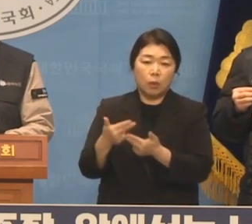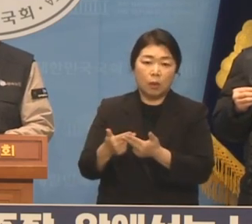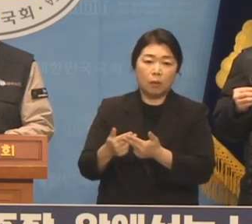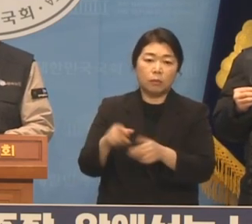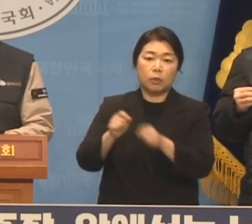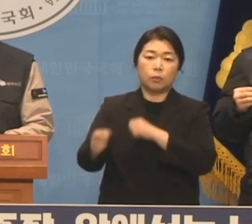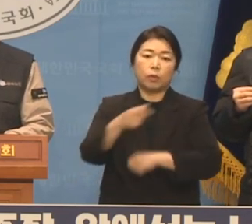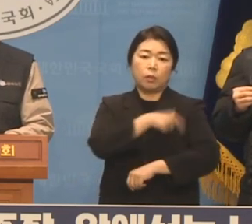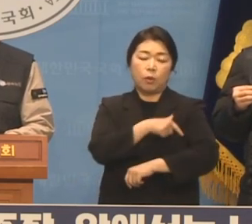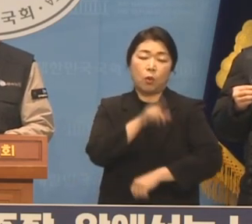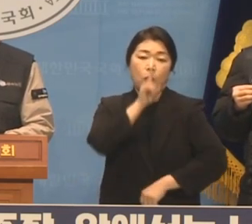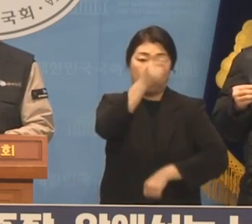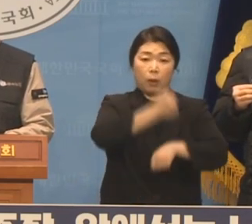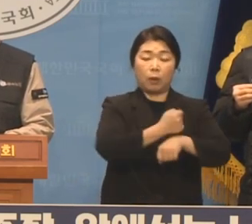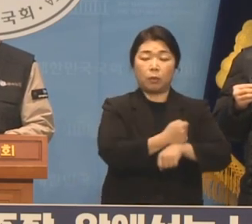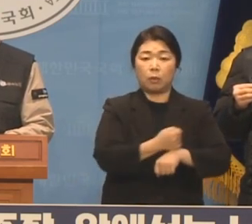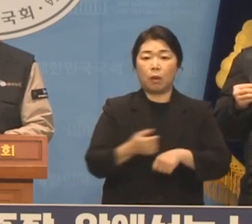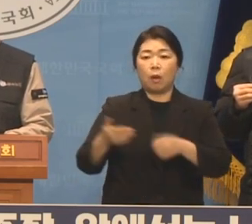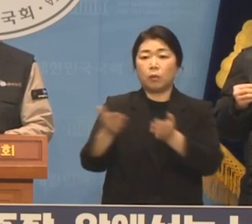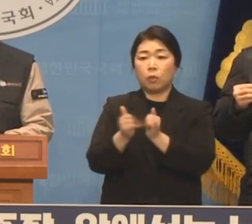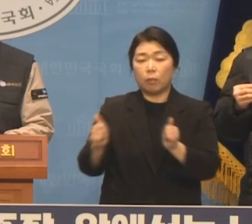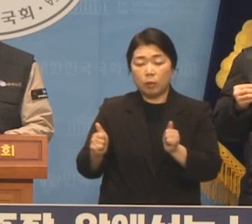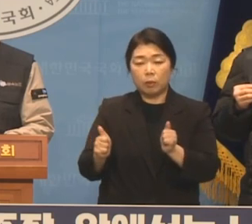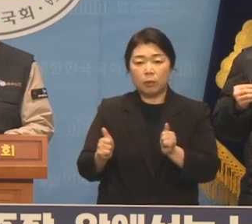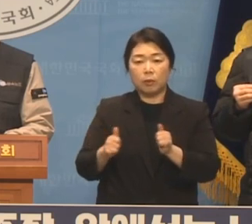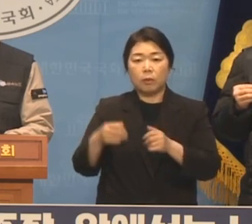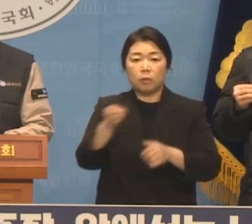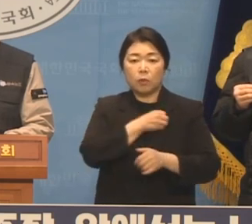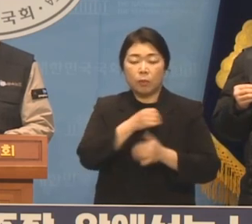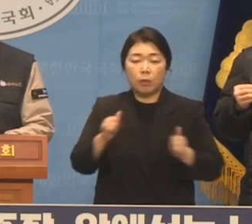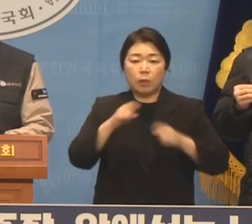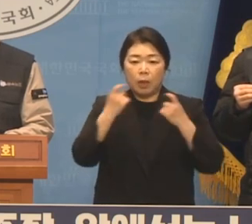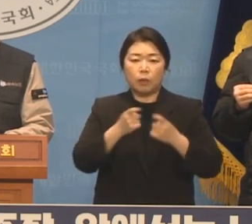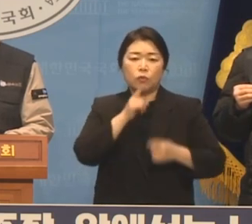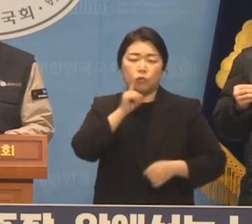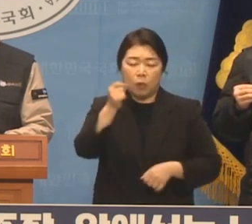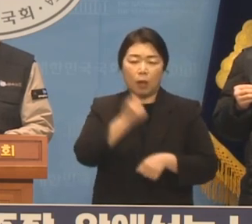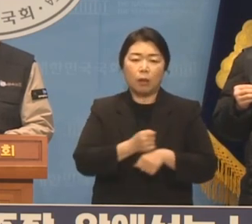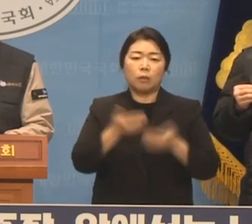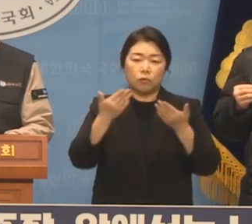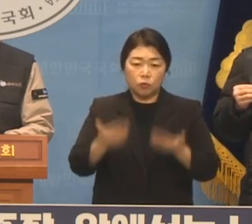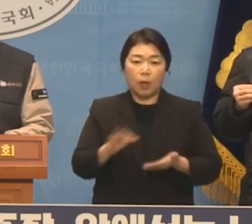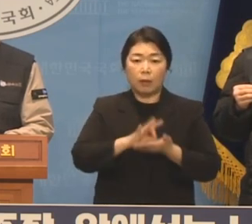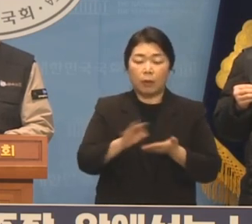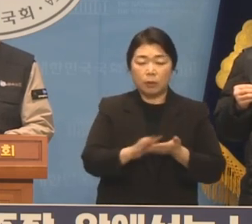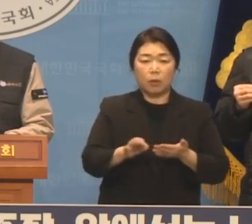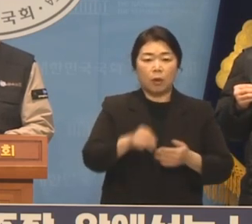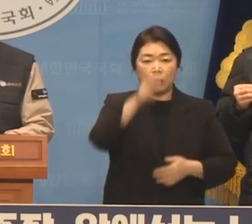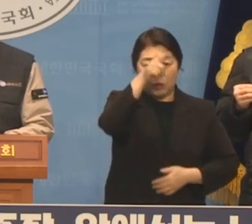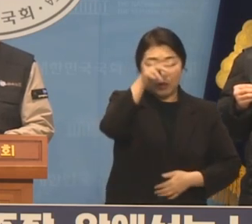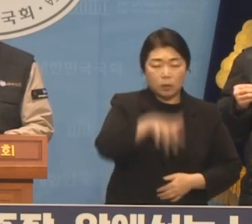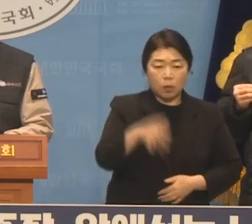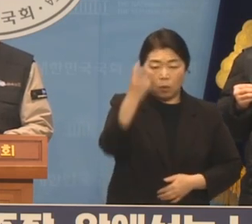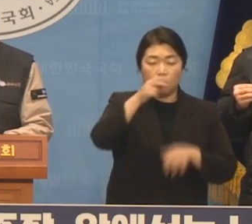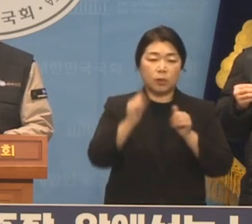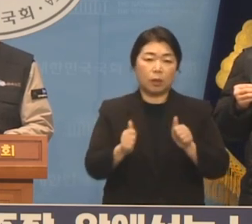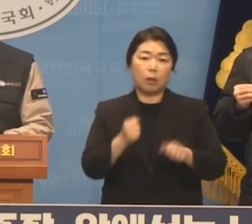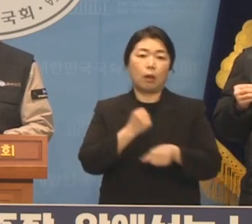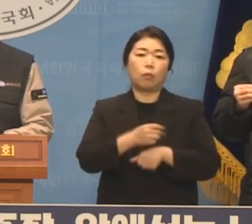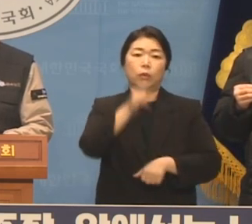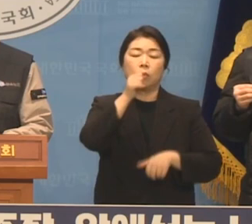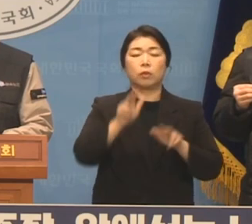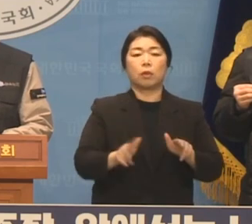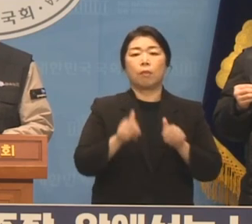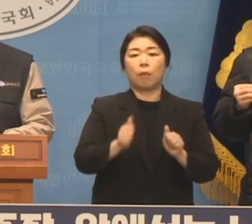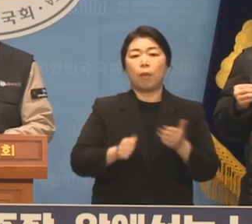임원을 고소하여 조합원들이 개인 휴가를 내서 세계 경찰서와 검찰에서 조서를 받고 현재